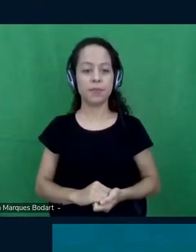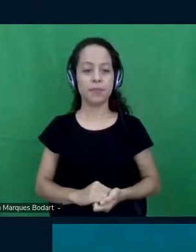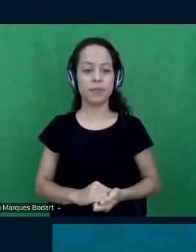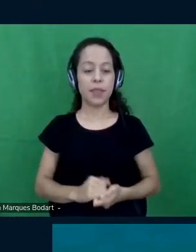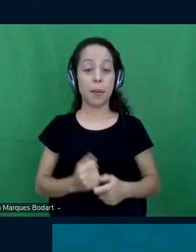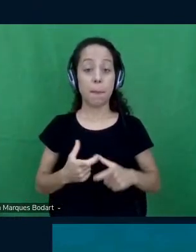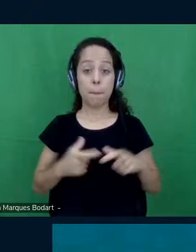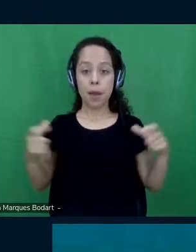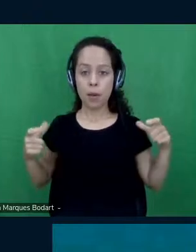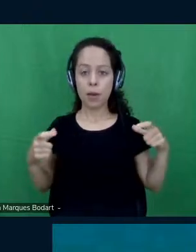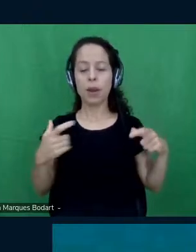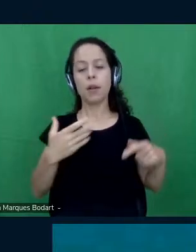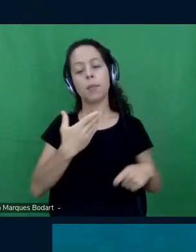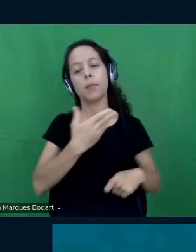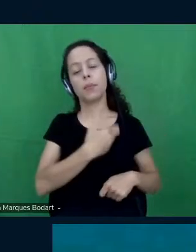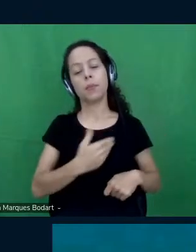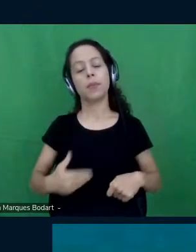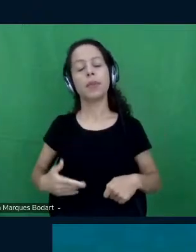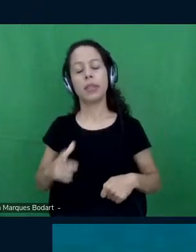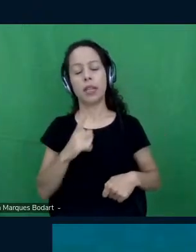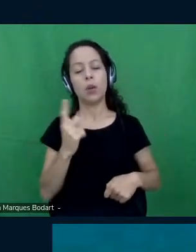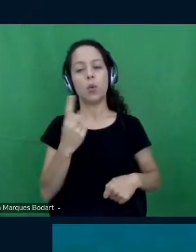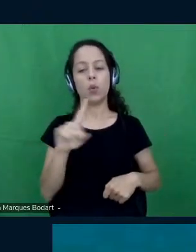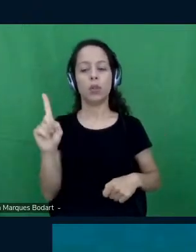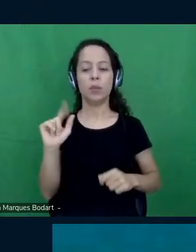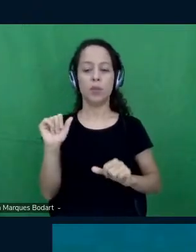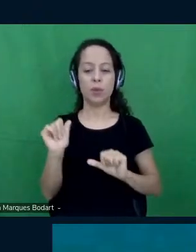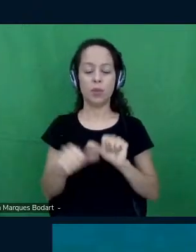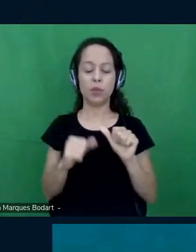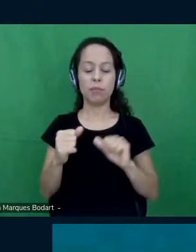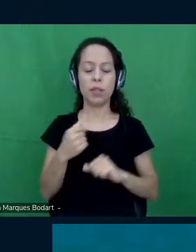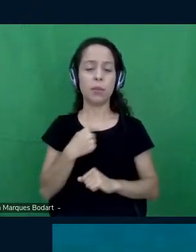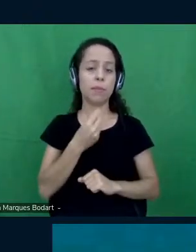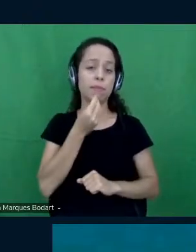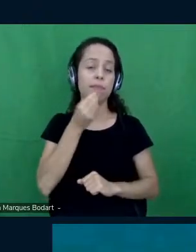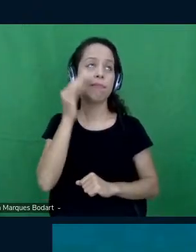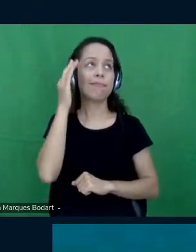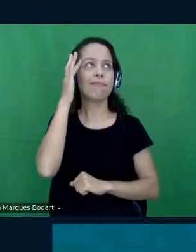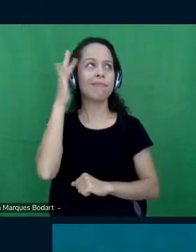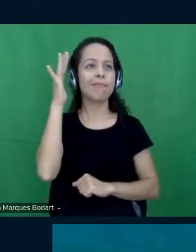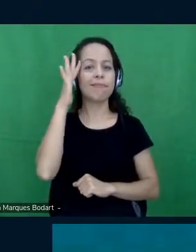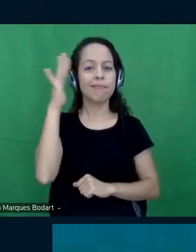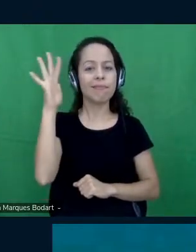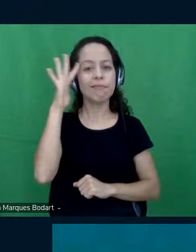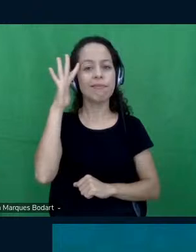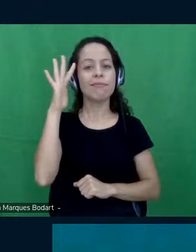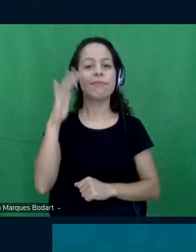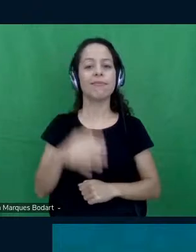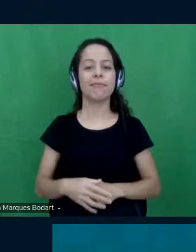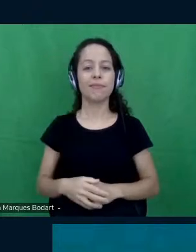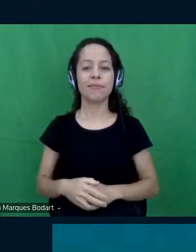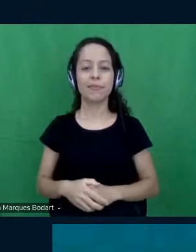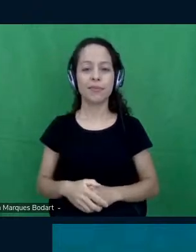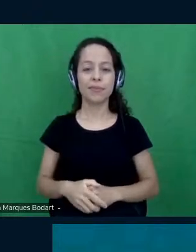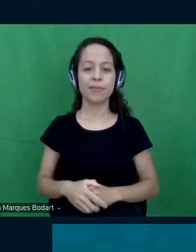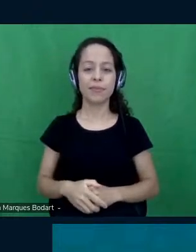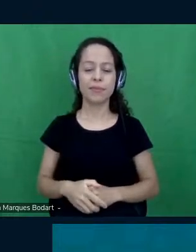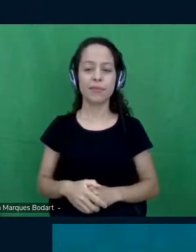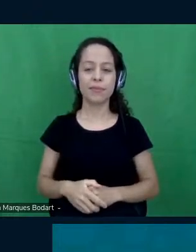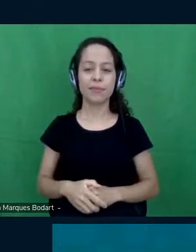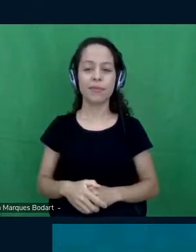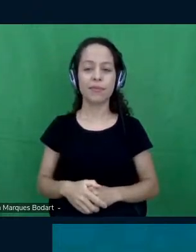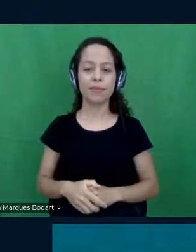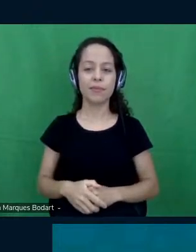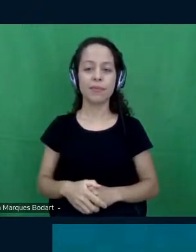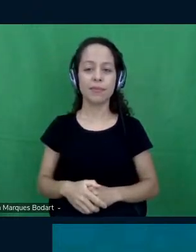cenário que a gente vai ter a última reforma, né? E eu imagino que a curiosidade de vocês, né,